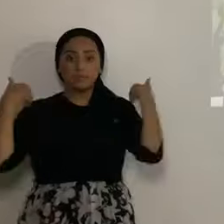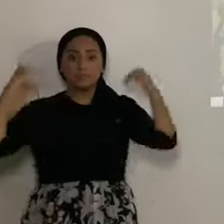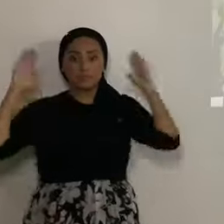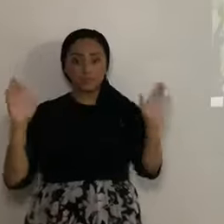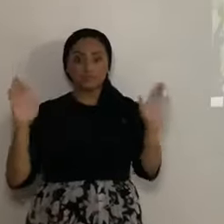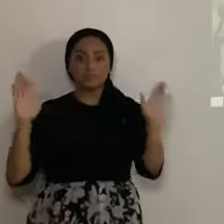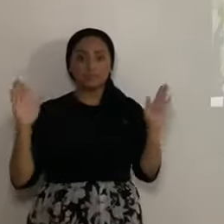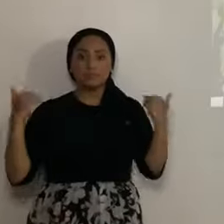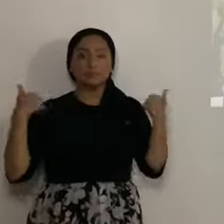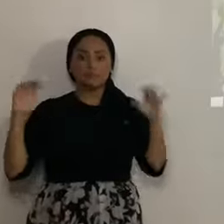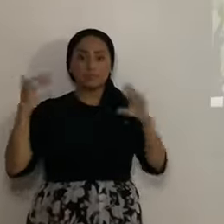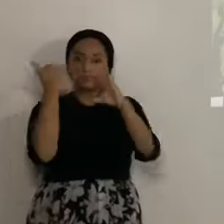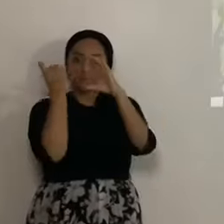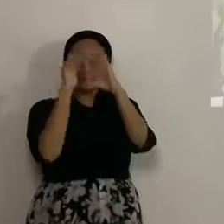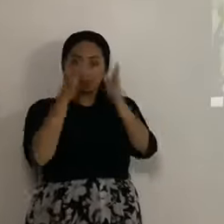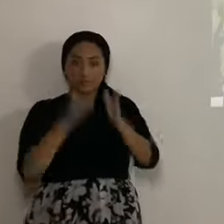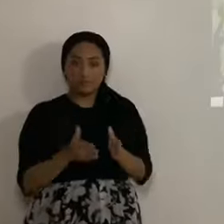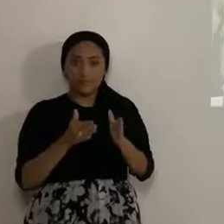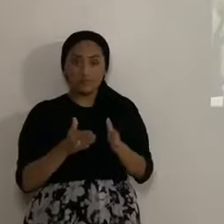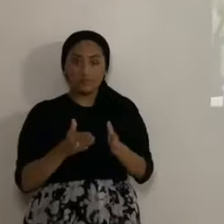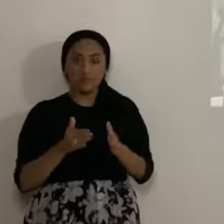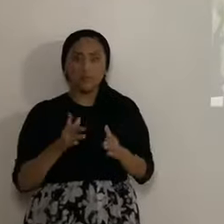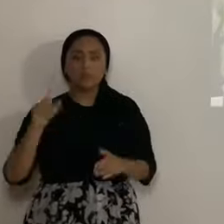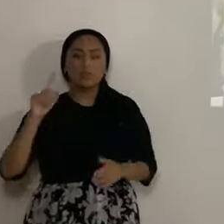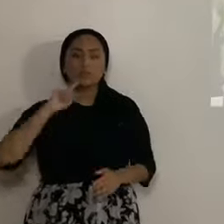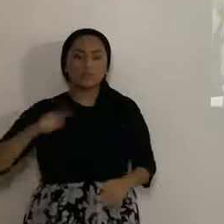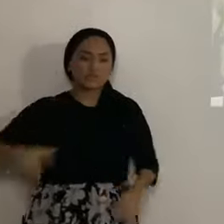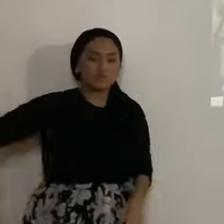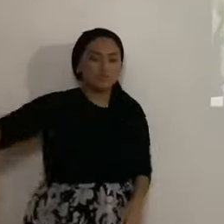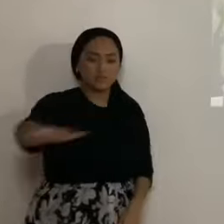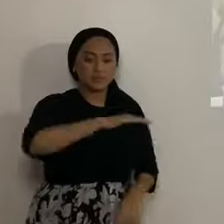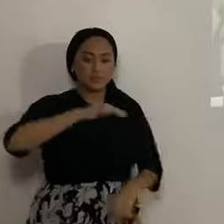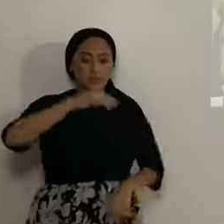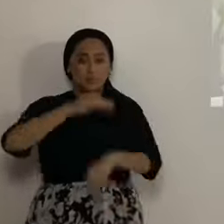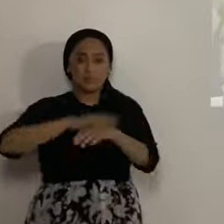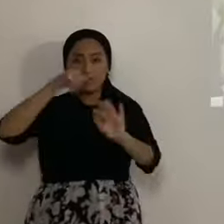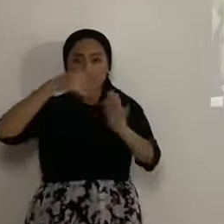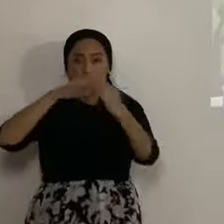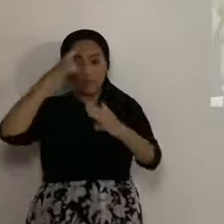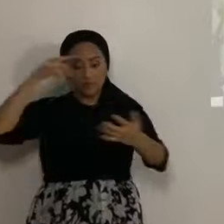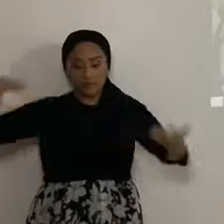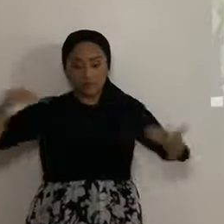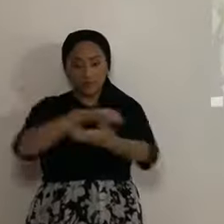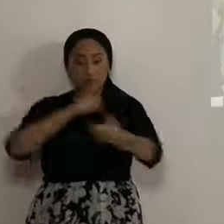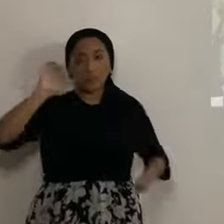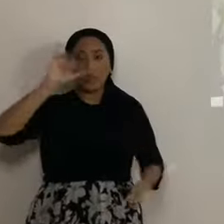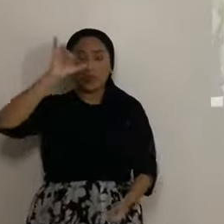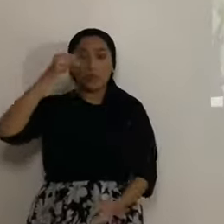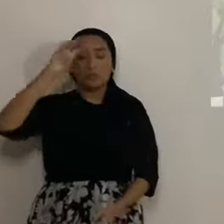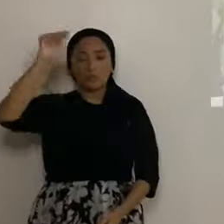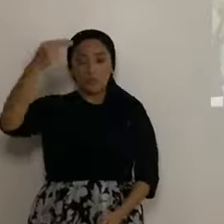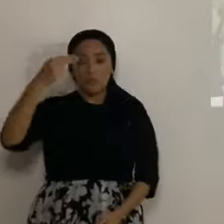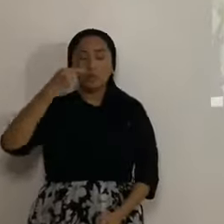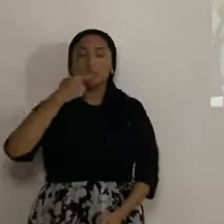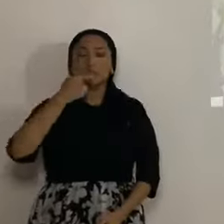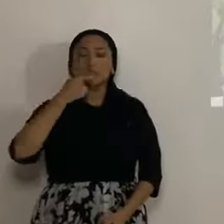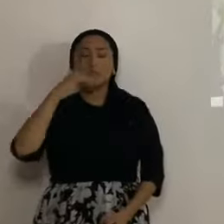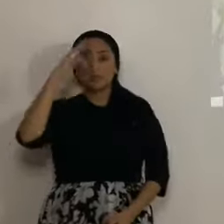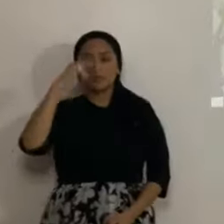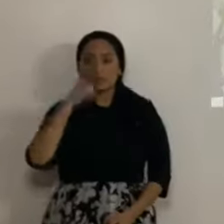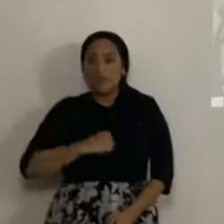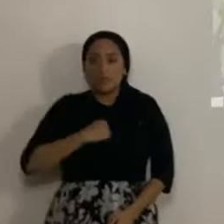ángel, el mensajero, extendió su mano sobre Yerushalayim para destruirla, Yahweh, aunque dicen algunas traducciones,